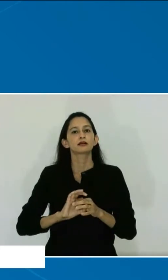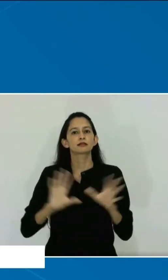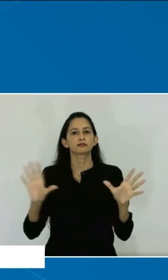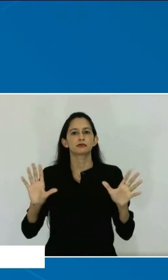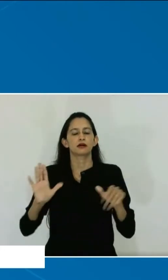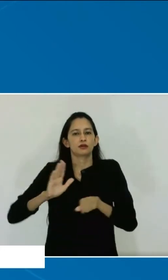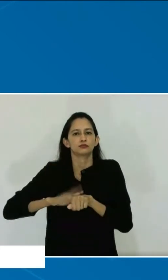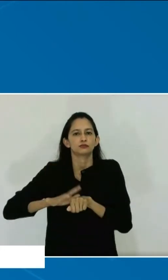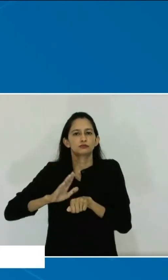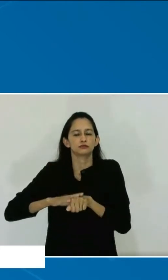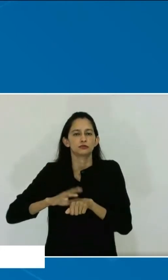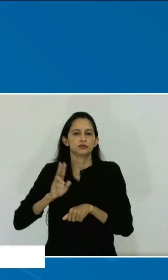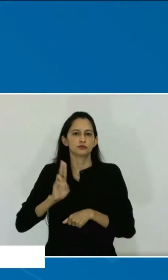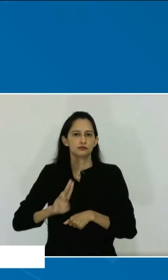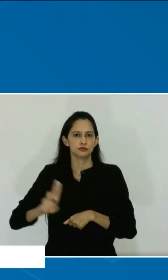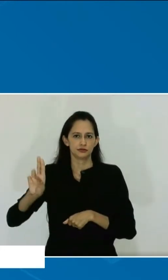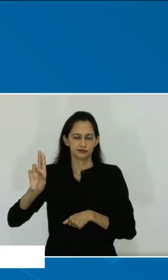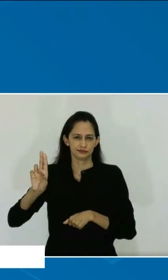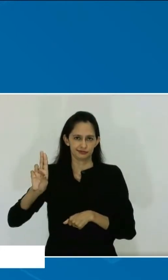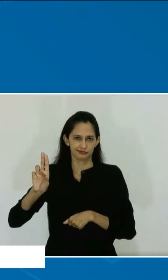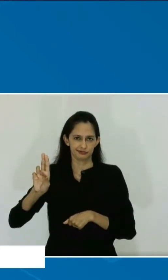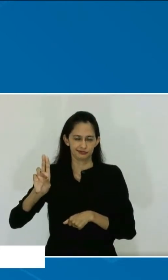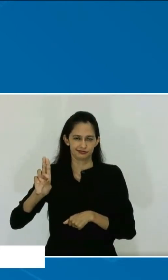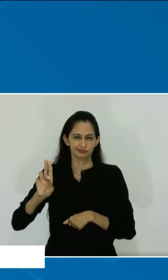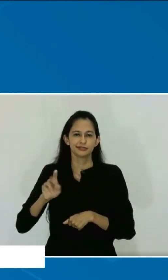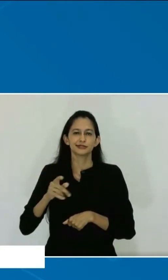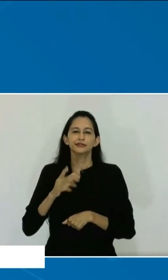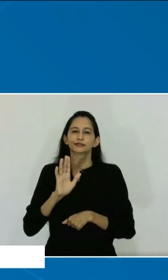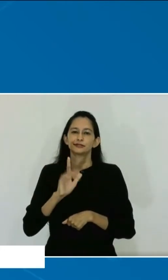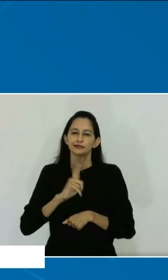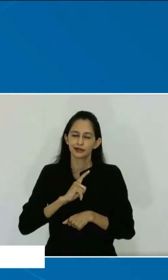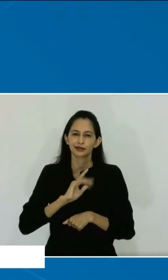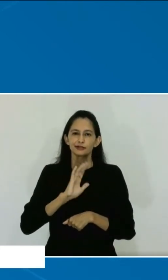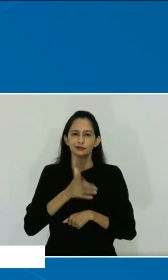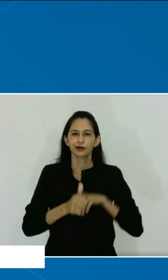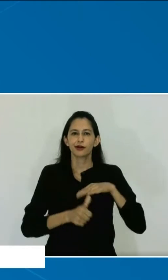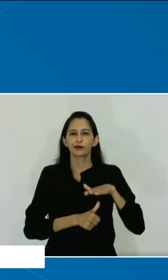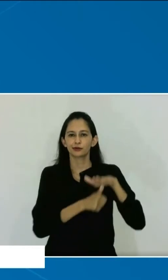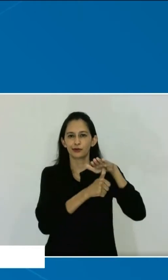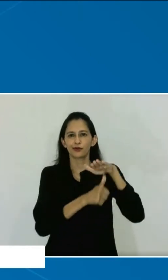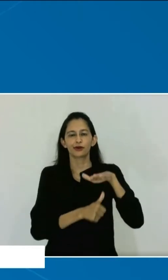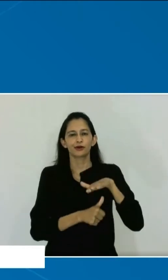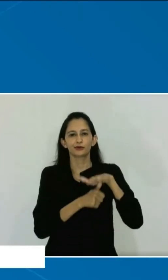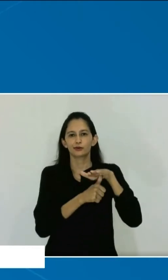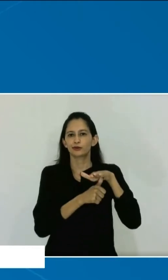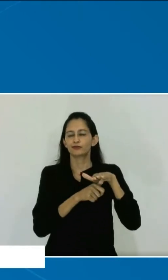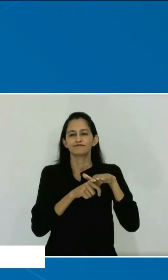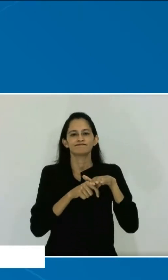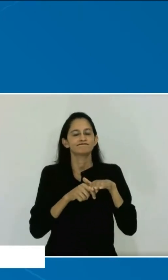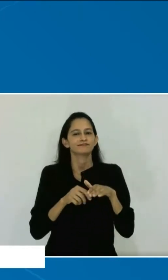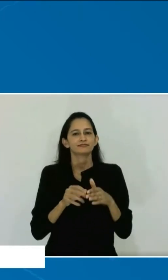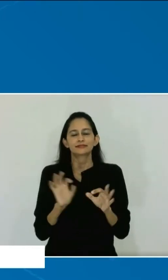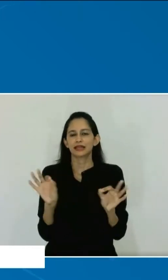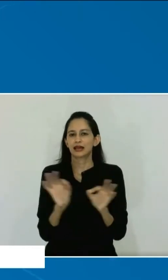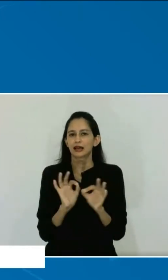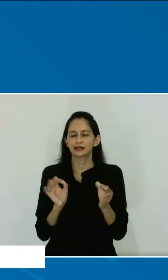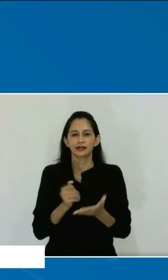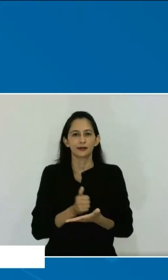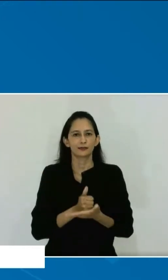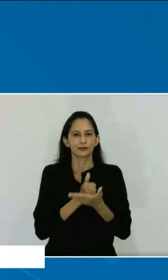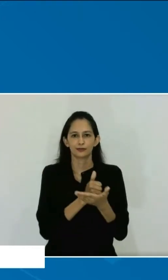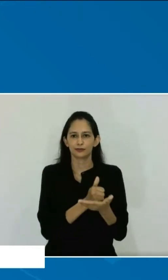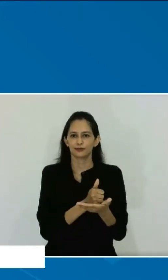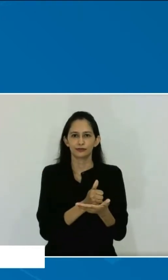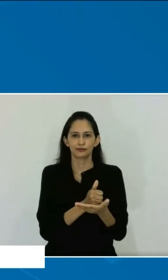autonomia universitária. Se multiplicam os reitores sem respaldo da comunidade universitária que têm